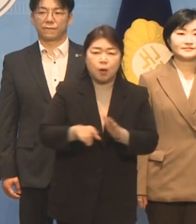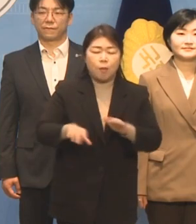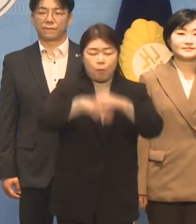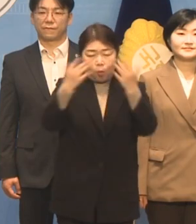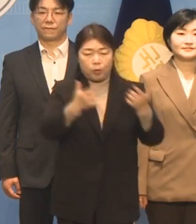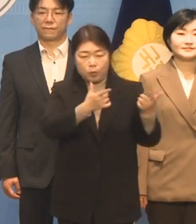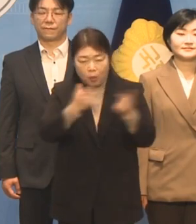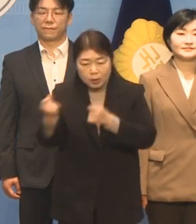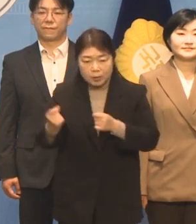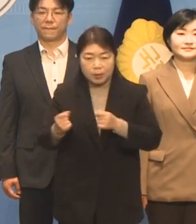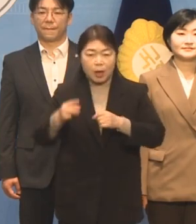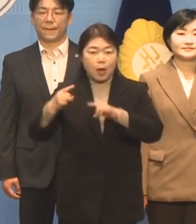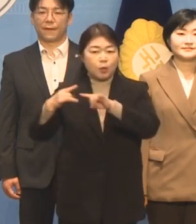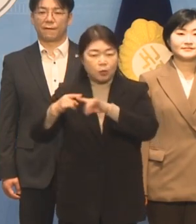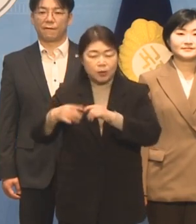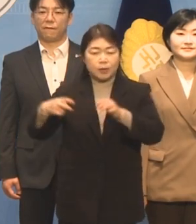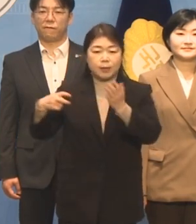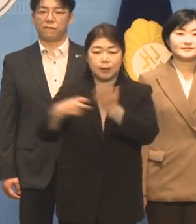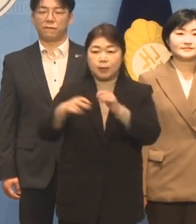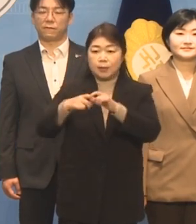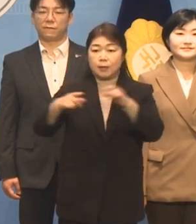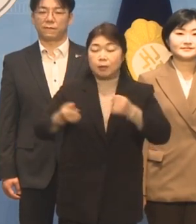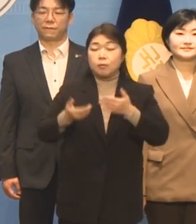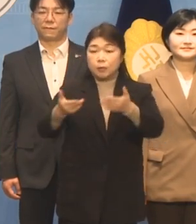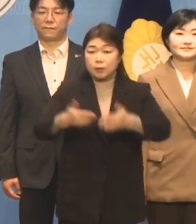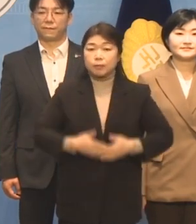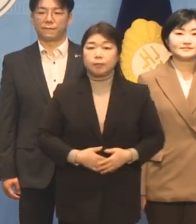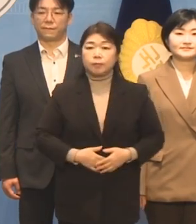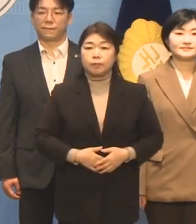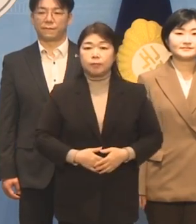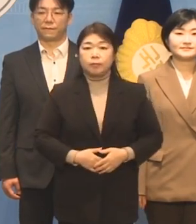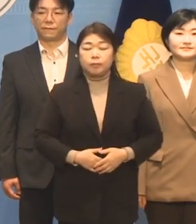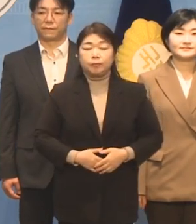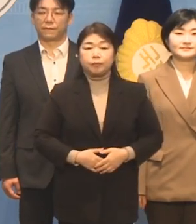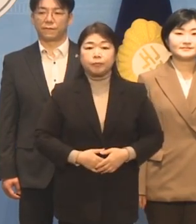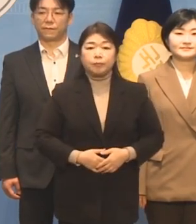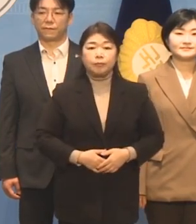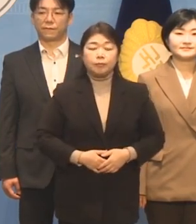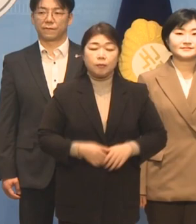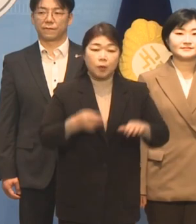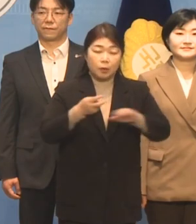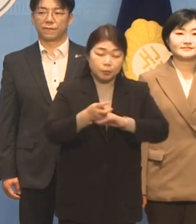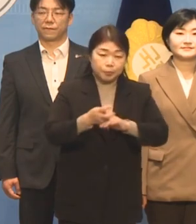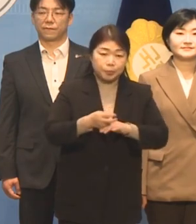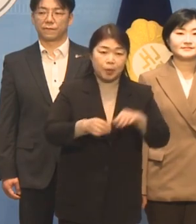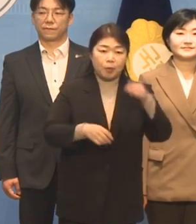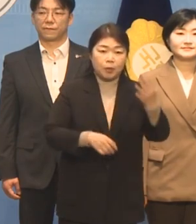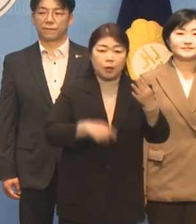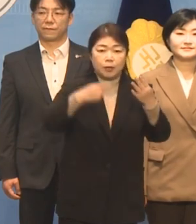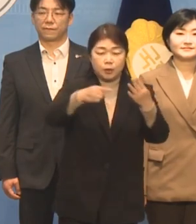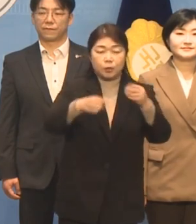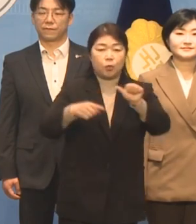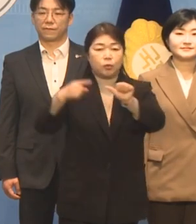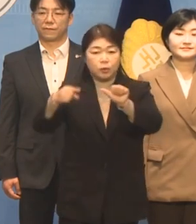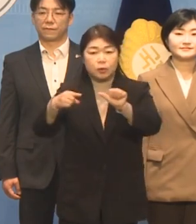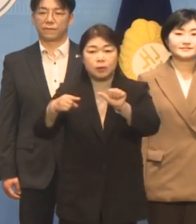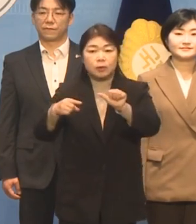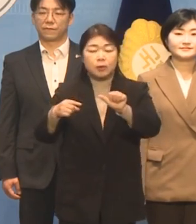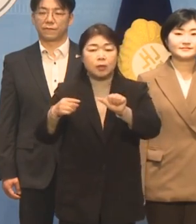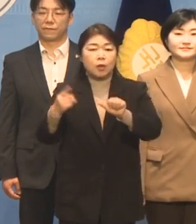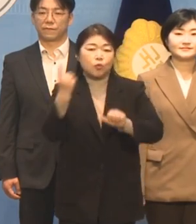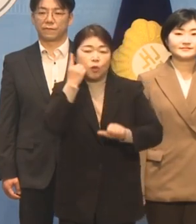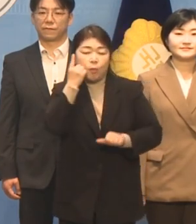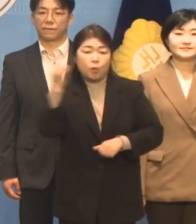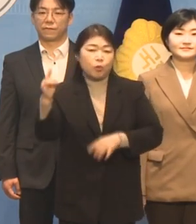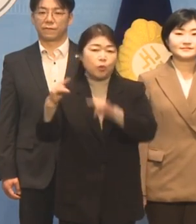통신을 제공하겠습니다. 4G, 5G 이동통신 서비스를 보편적 역무에